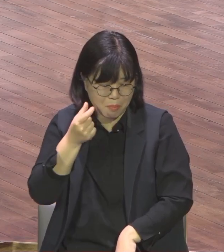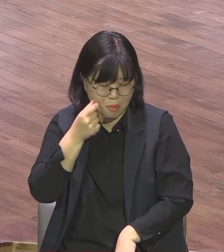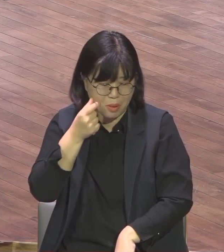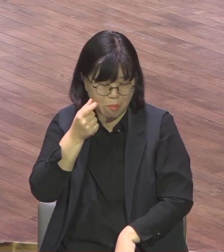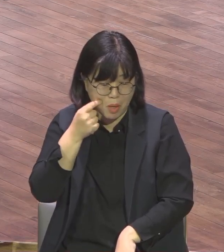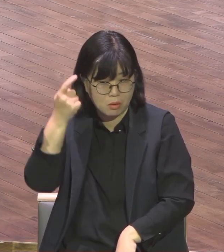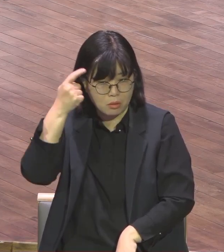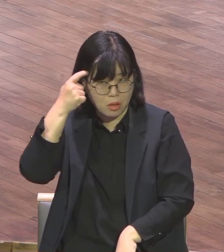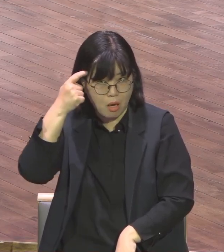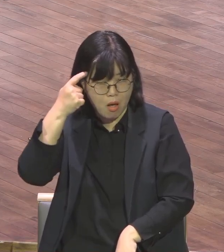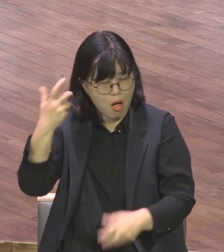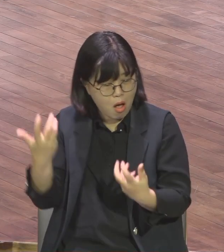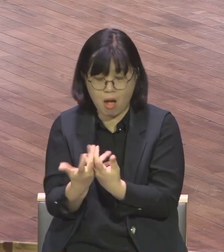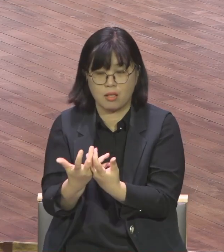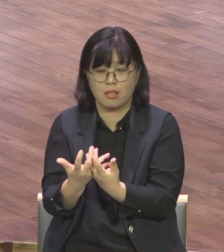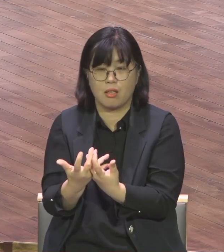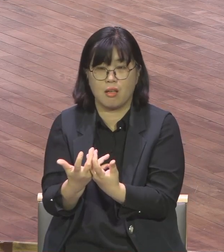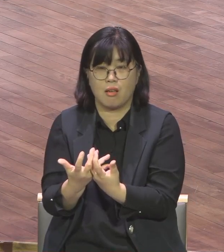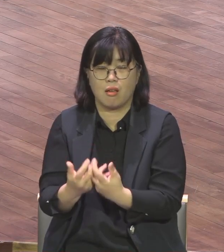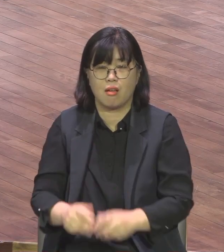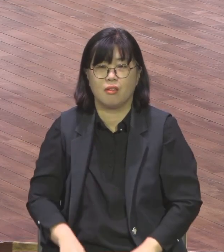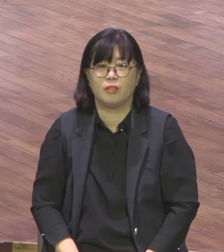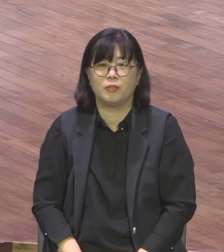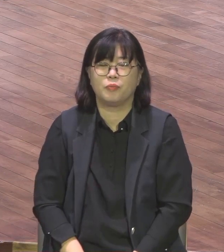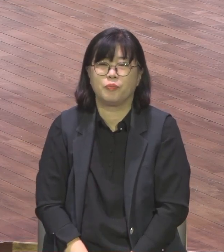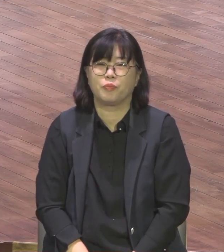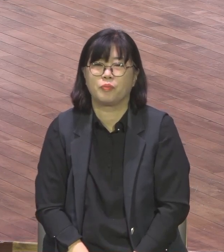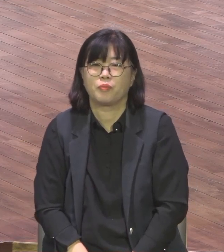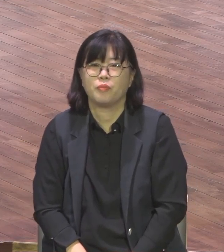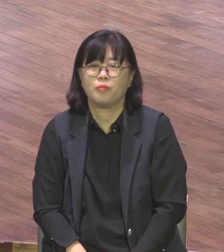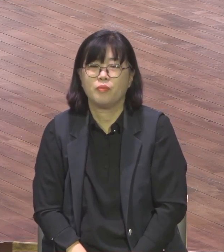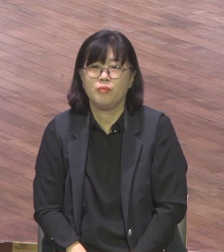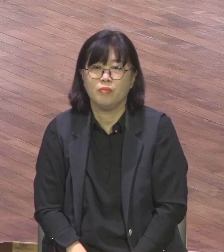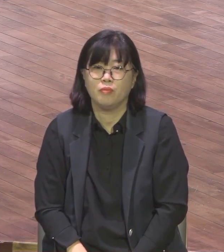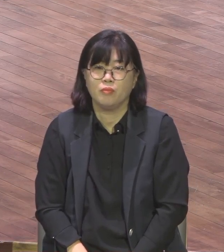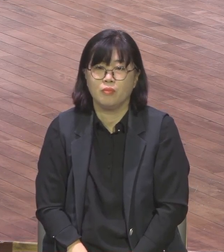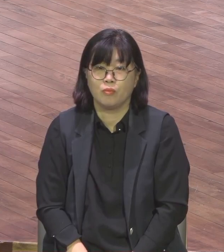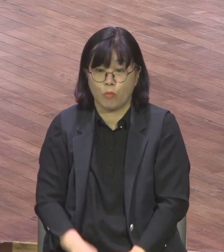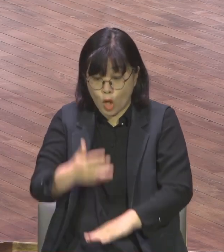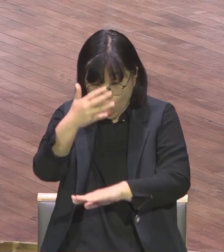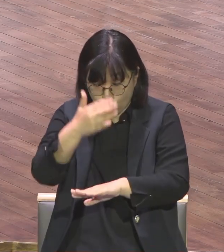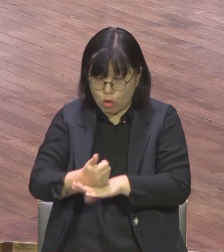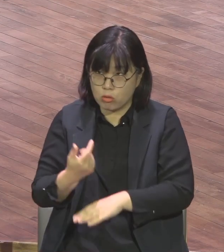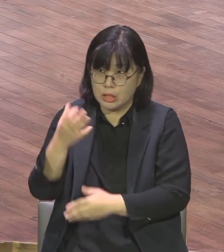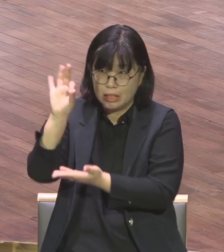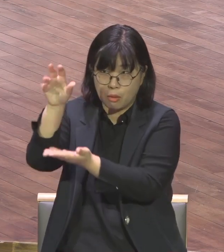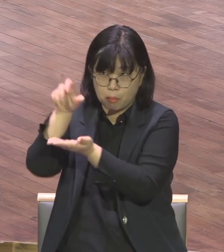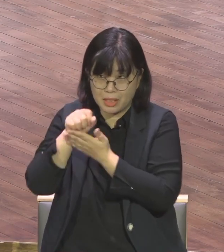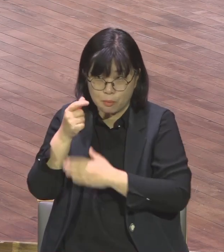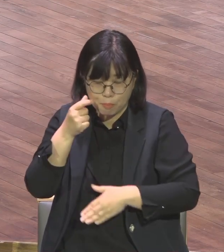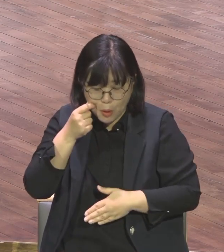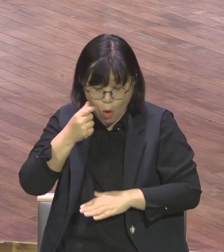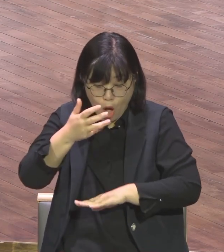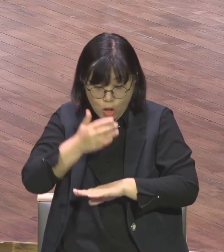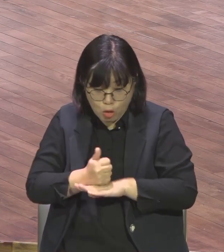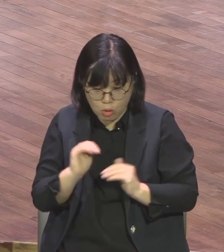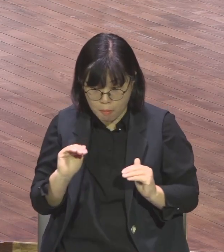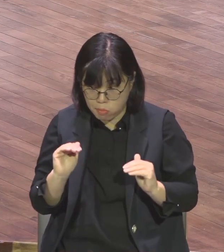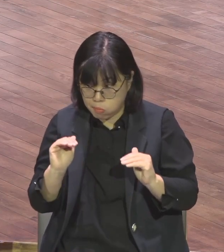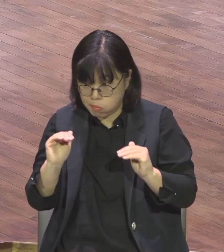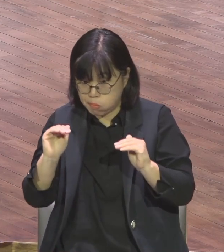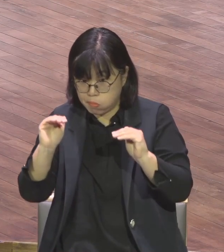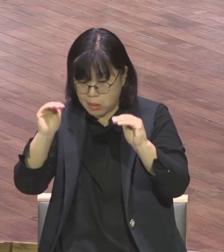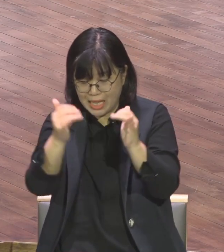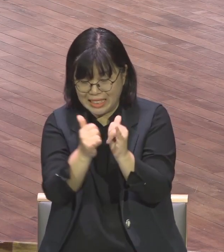보면 좌절감 이 굴욕감을 느끼면서 인간관계 어려움을 많이 당해요. 인간관계 어려움이다.